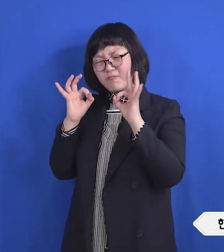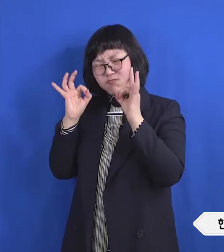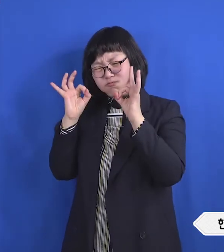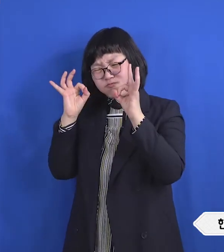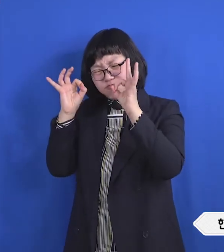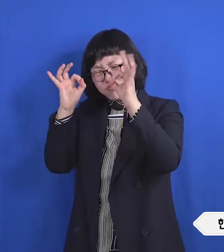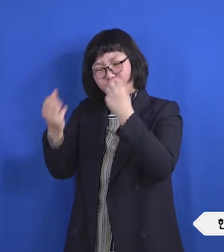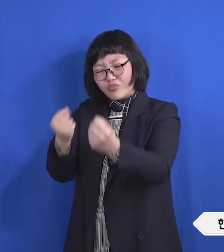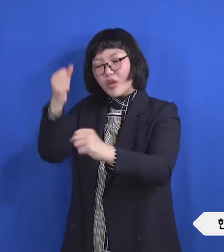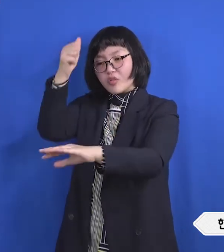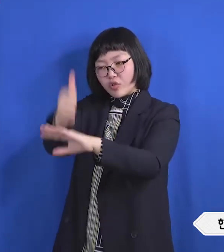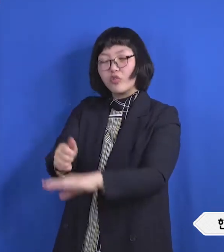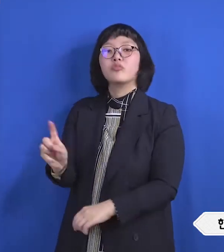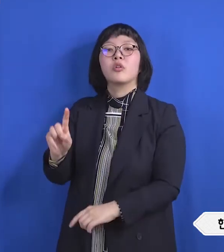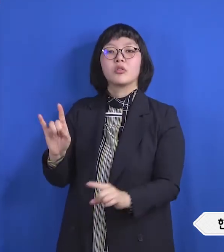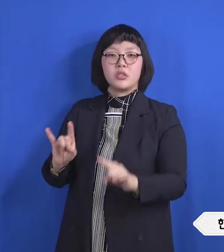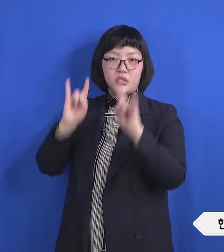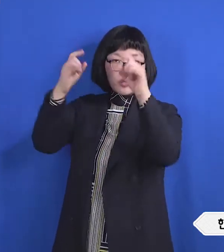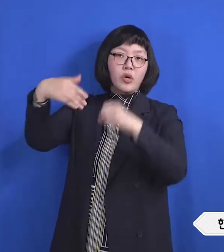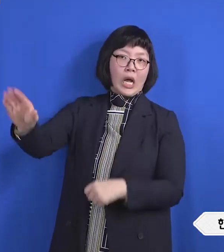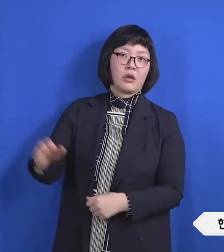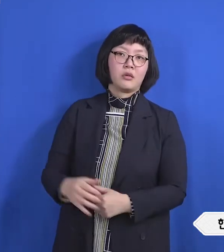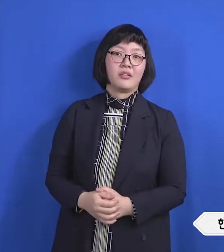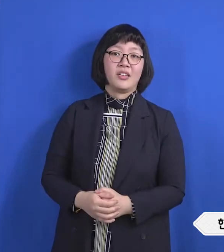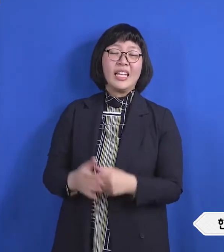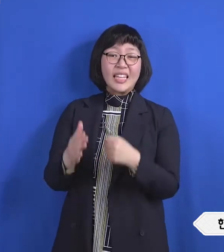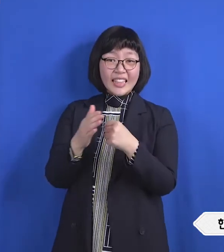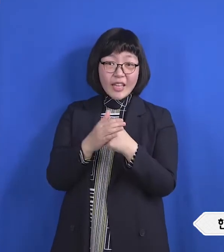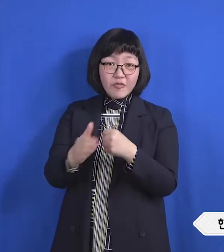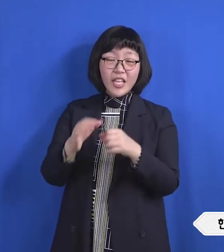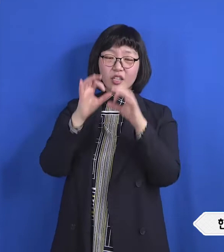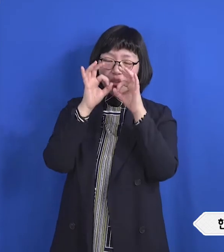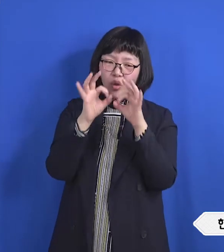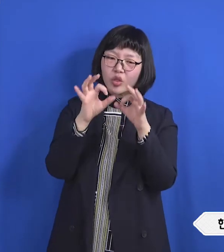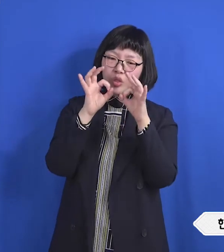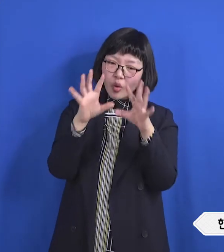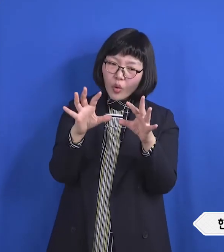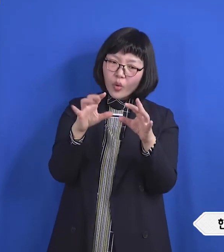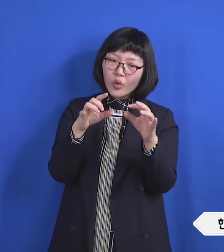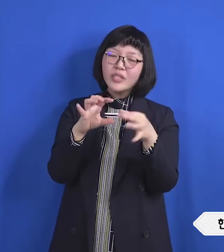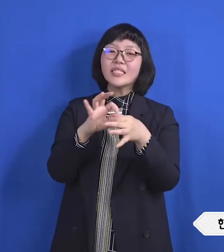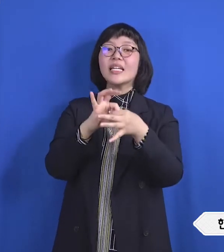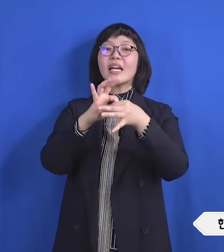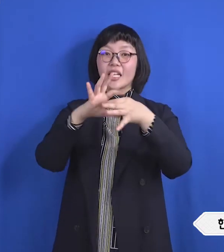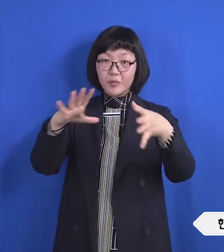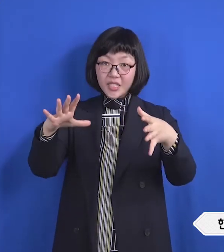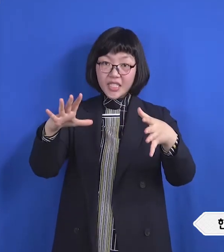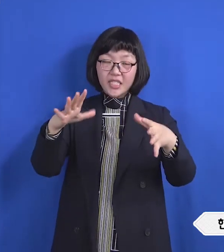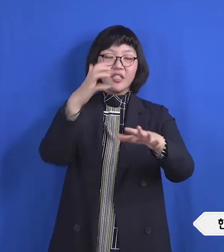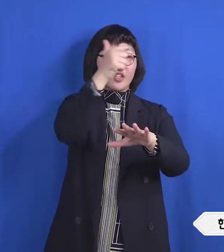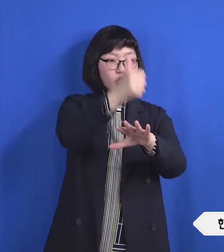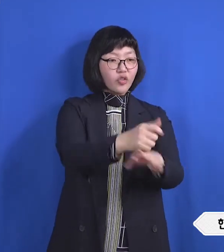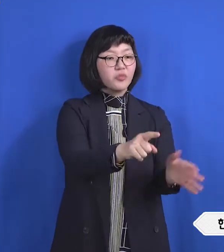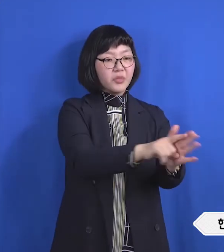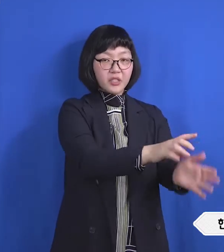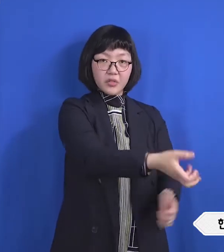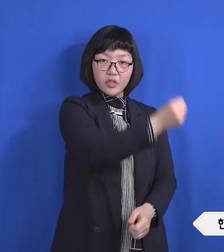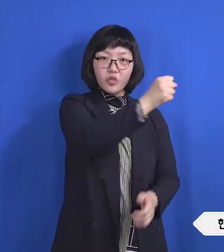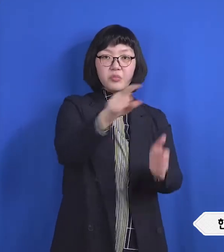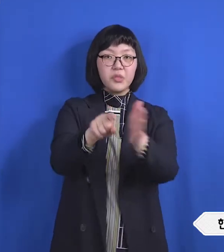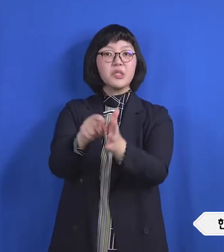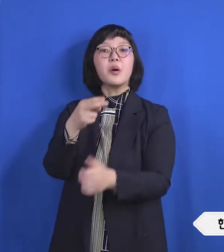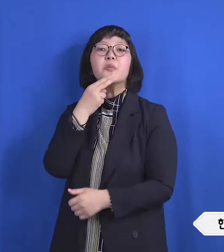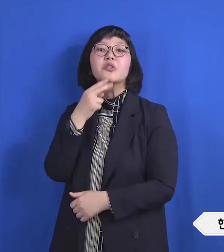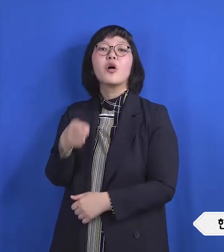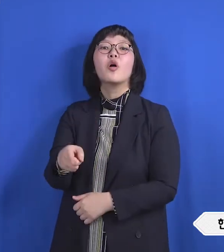그러니까 구원받을 사람은 전도를 안 해도 결국은 구원받기 때문에 전도할 필요가